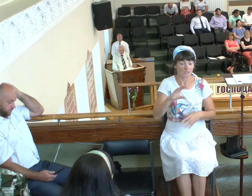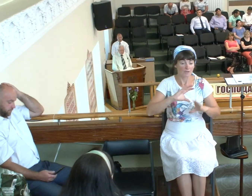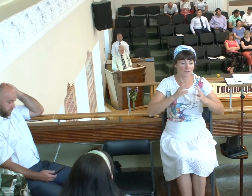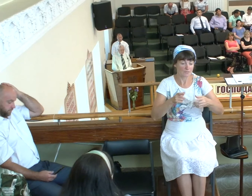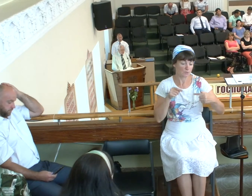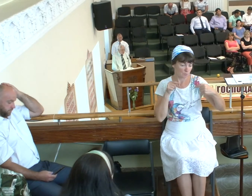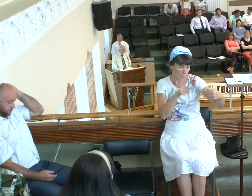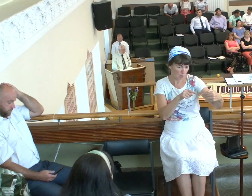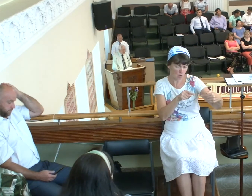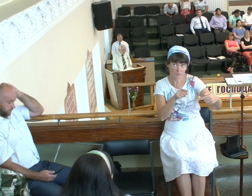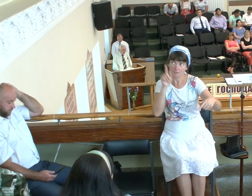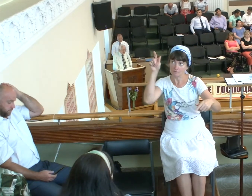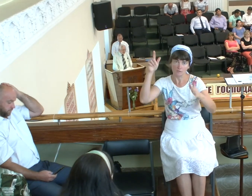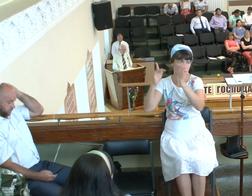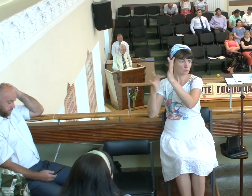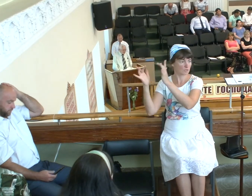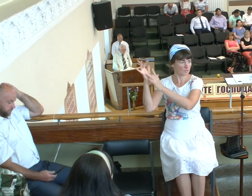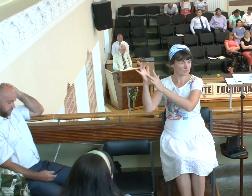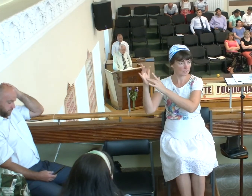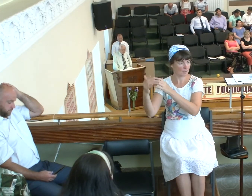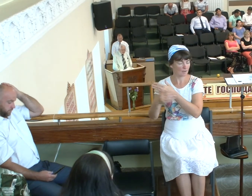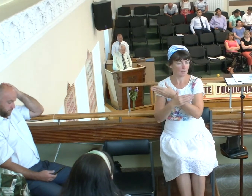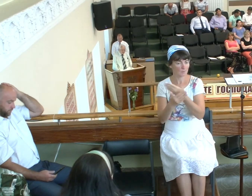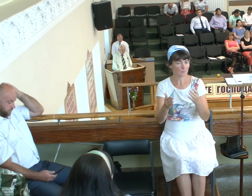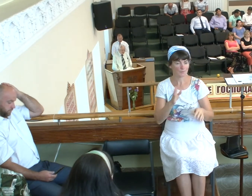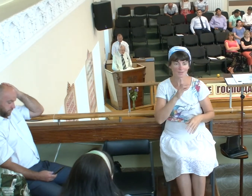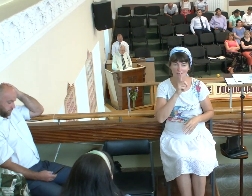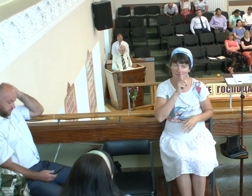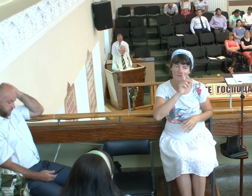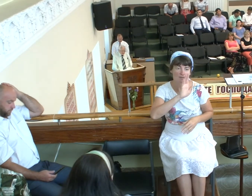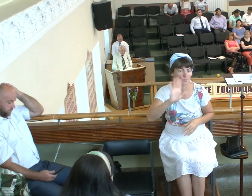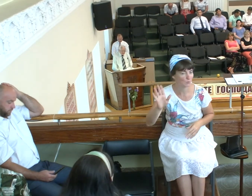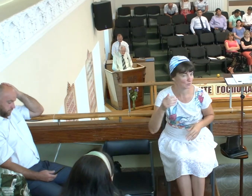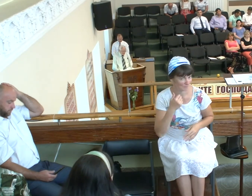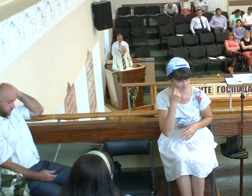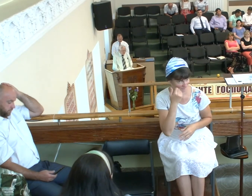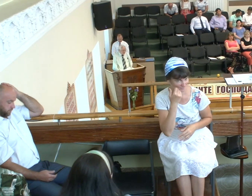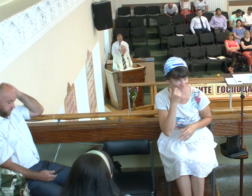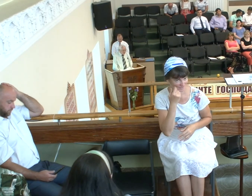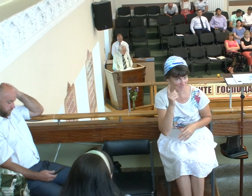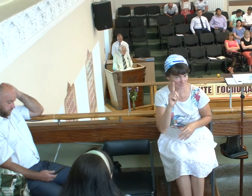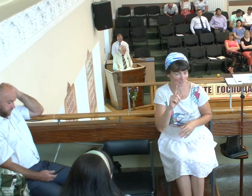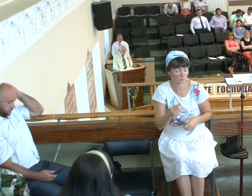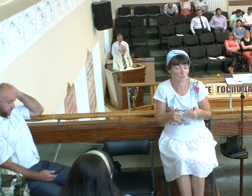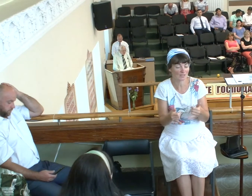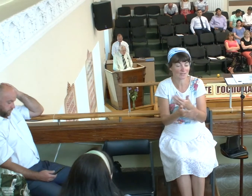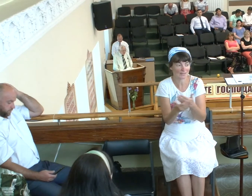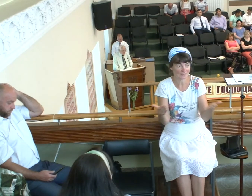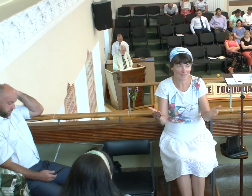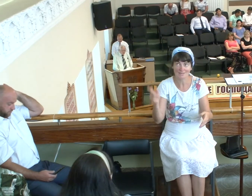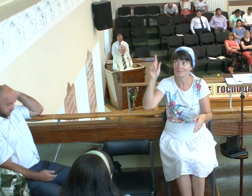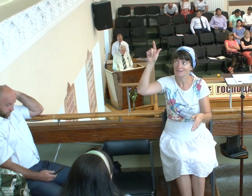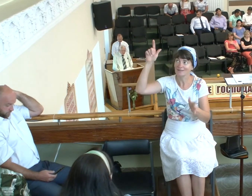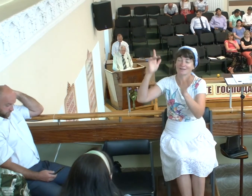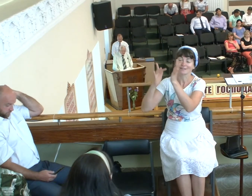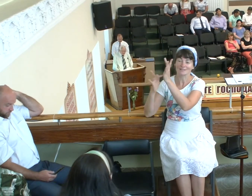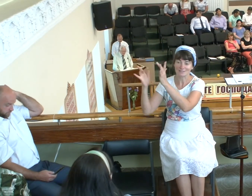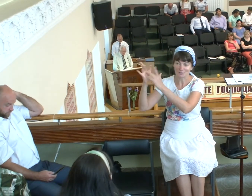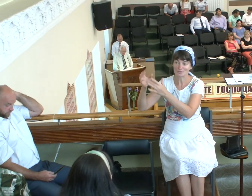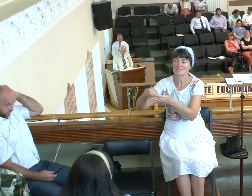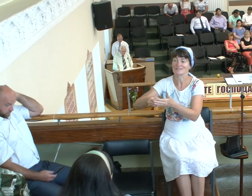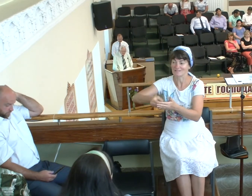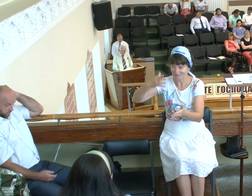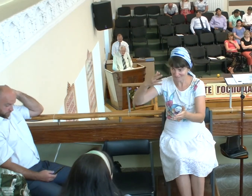весь мир пойдет против истины, мы не будем стыдиться. Для нас Христос будет ценностью всей